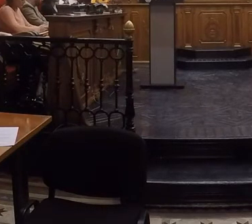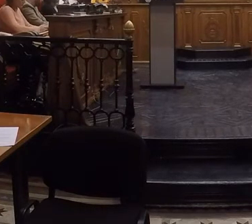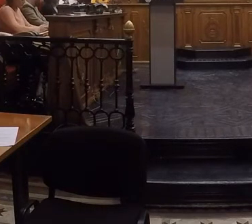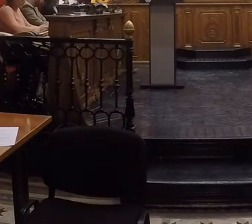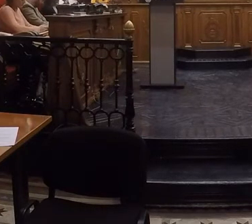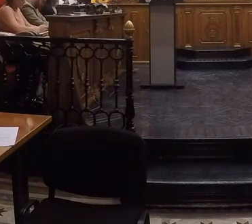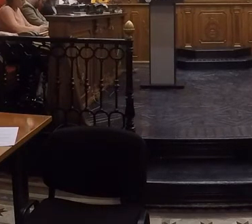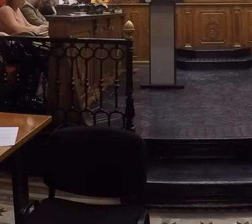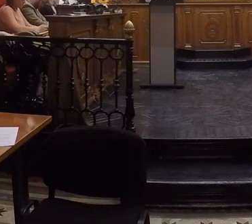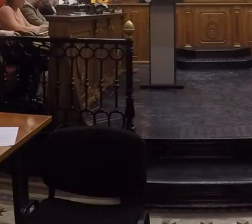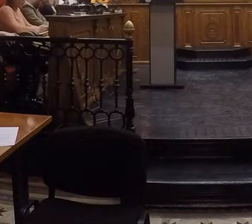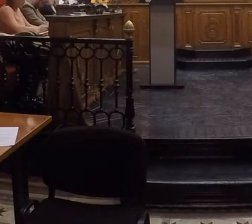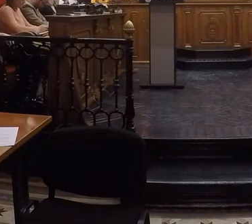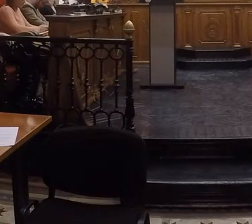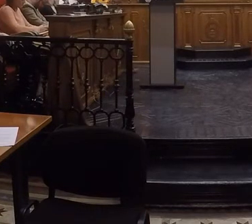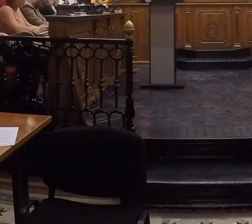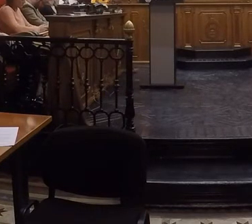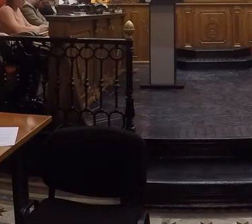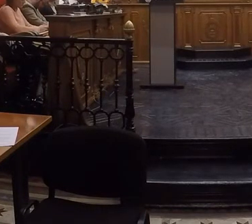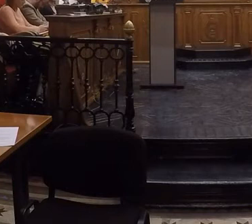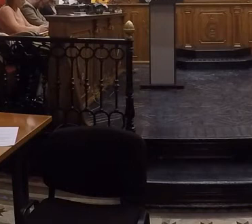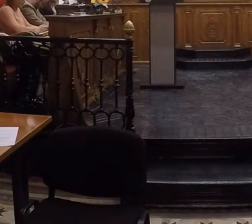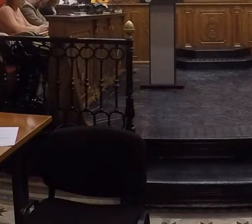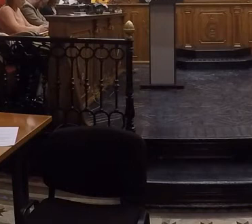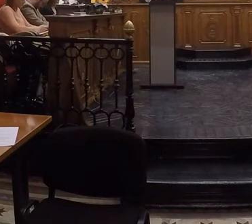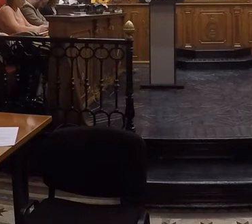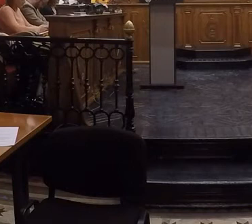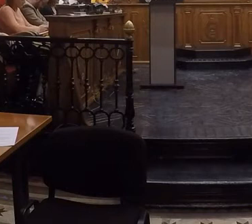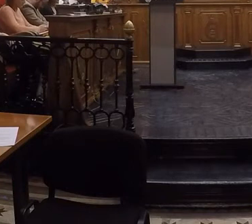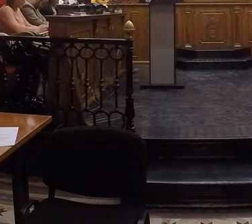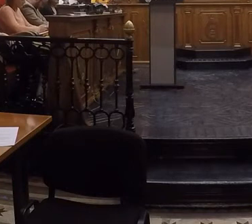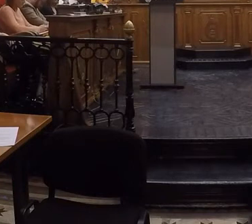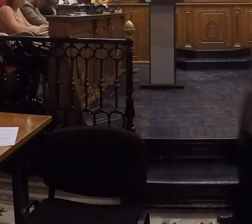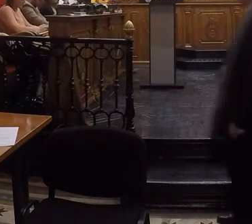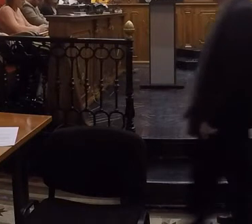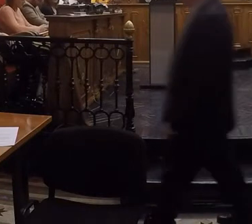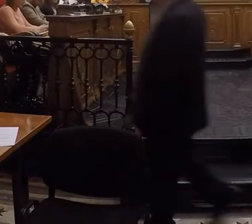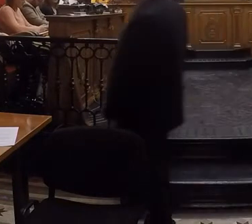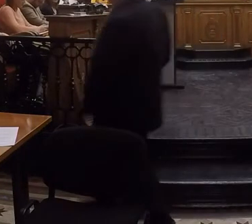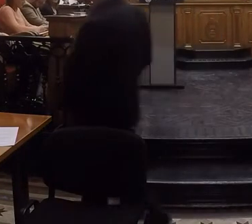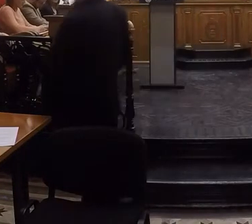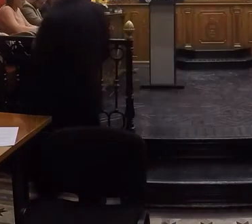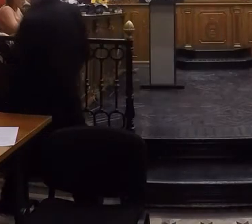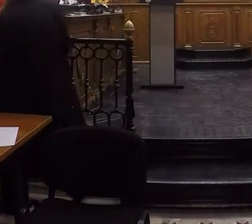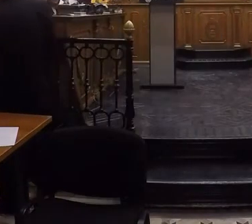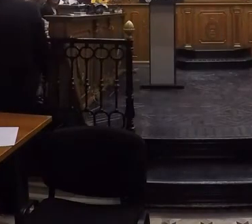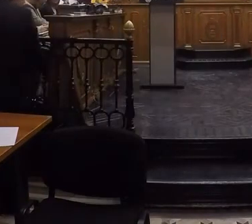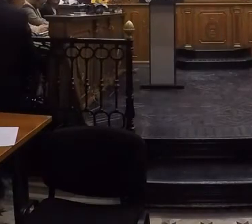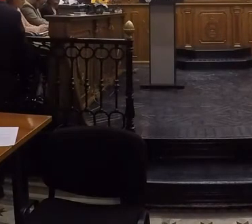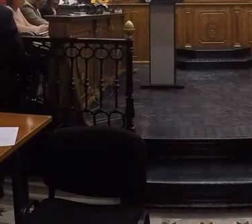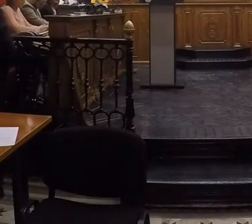gracias, señor alcalde. Bueno, en primer lugar, yo, señor Ganero, me gustaría pedirle, sin ningún